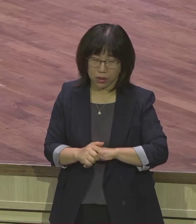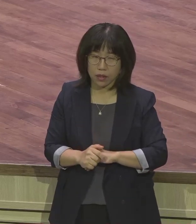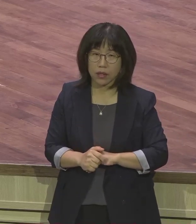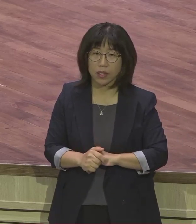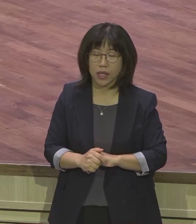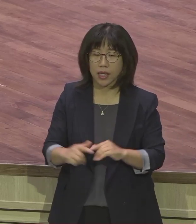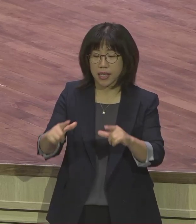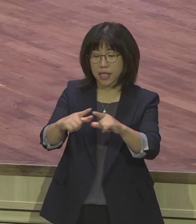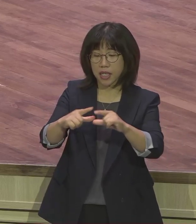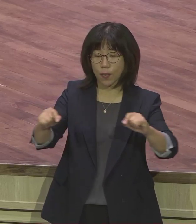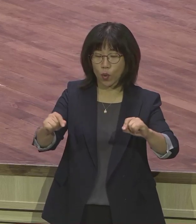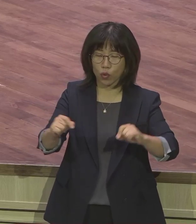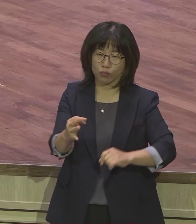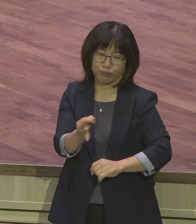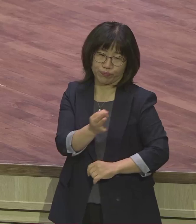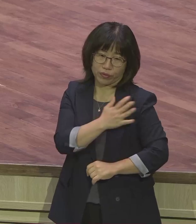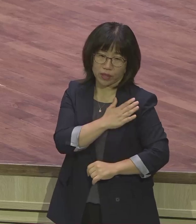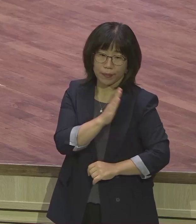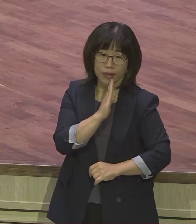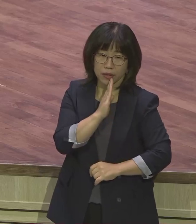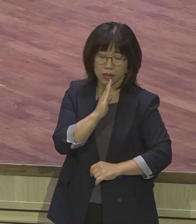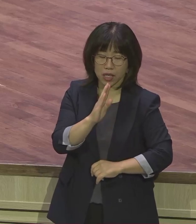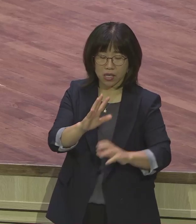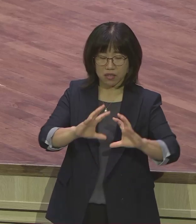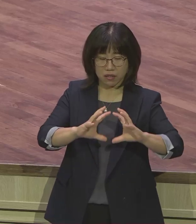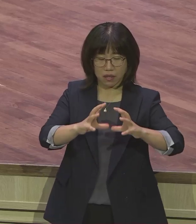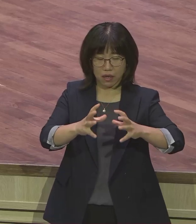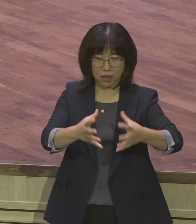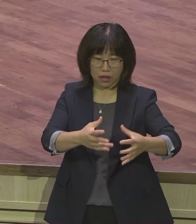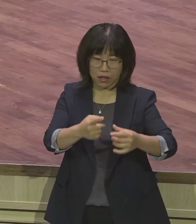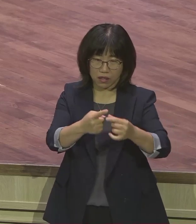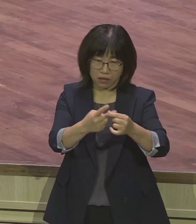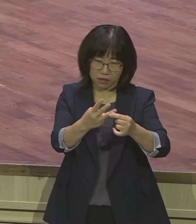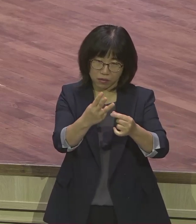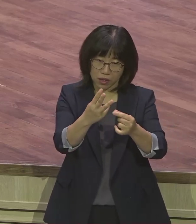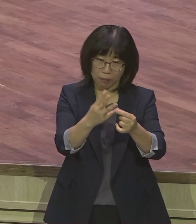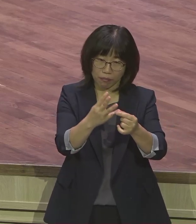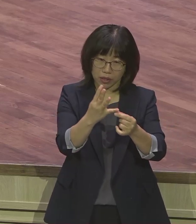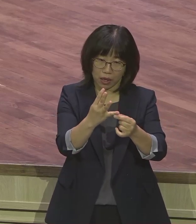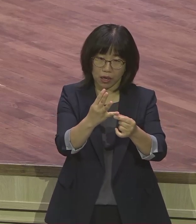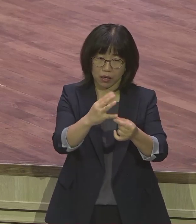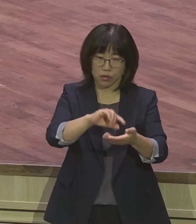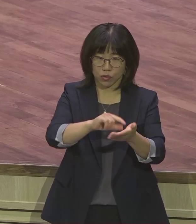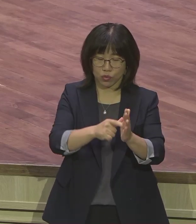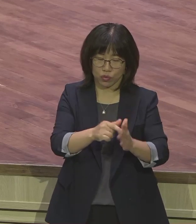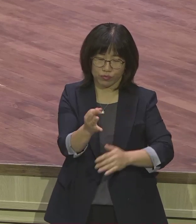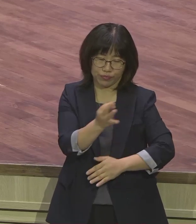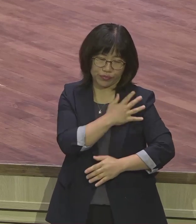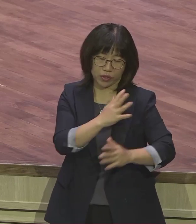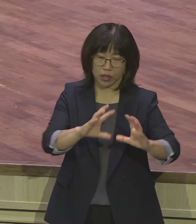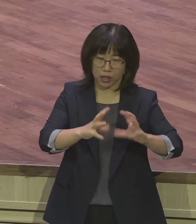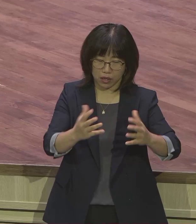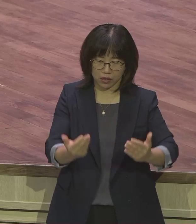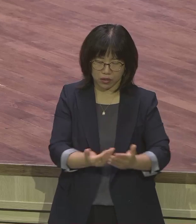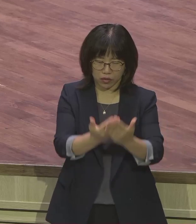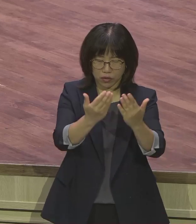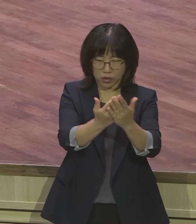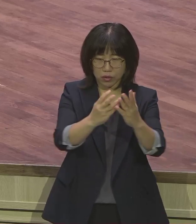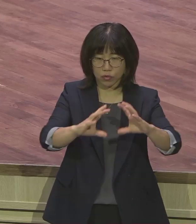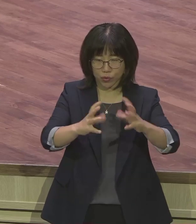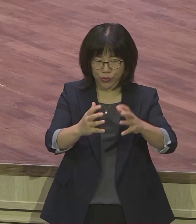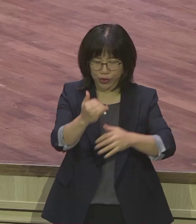훨씬 잘 사고 세계에 3대 4대 하잖아요. 그렇게 잘 사는 나라고 선진교고 아주 질서있고